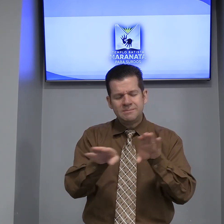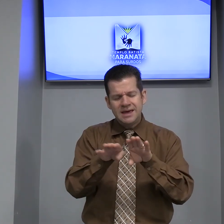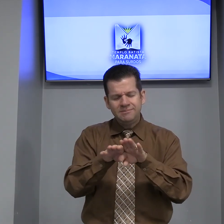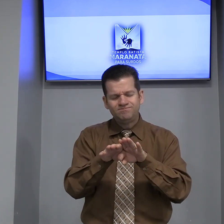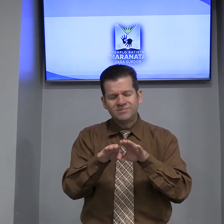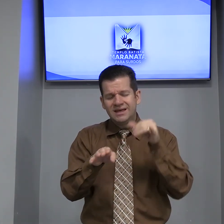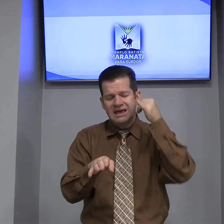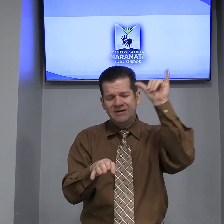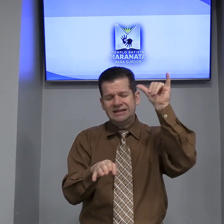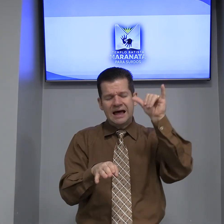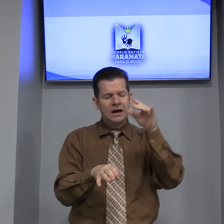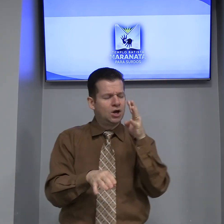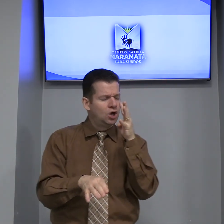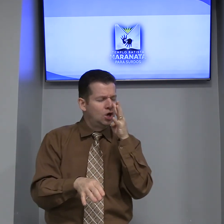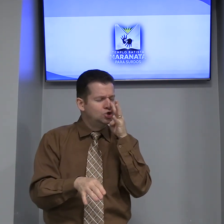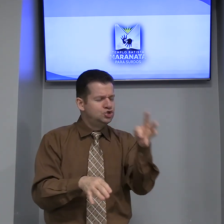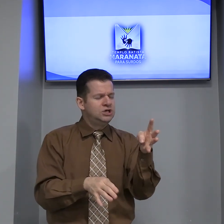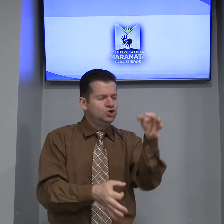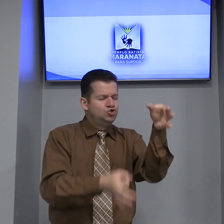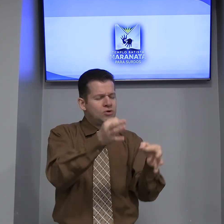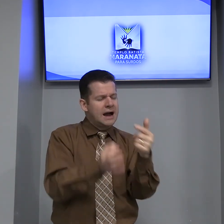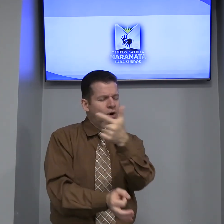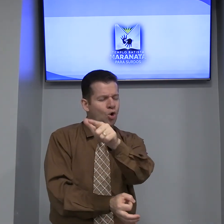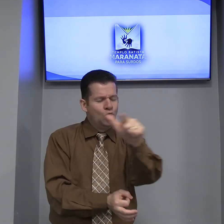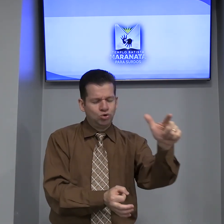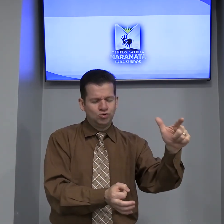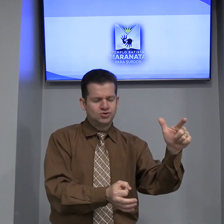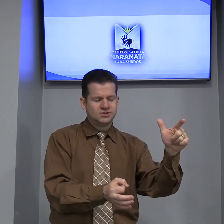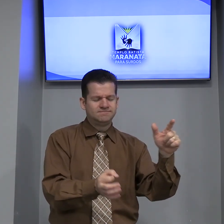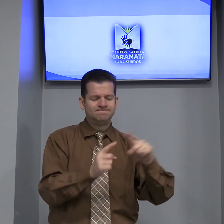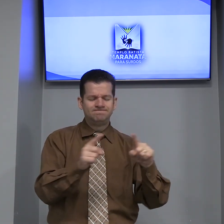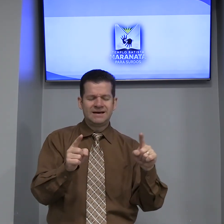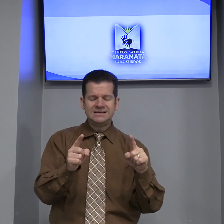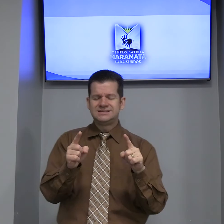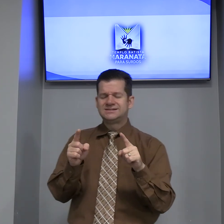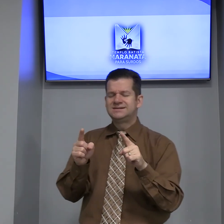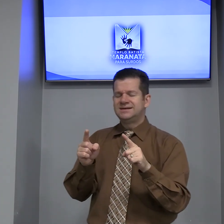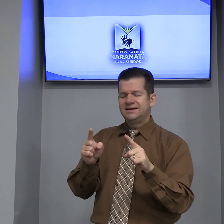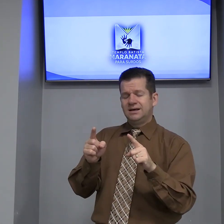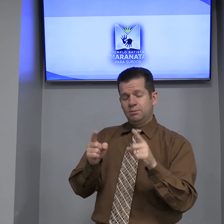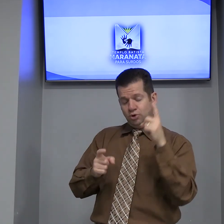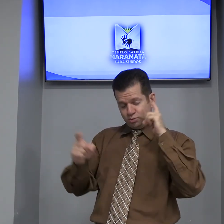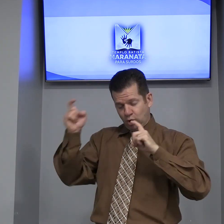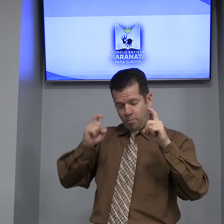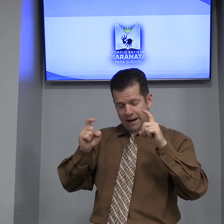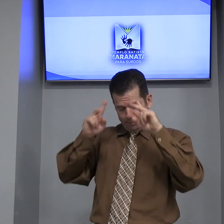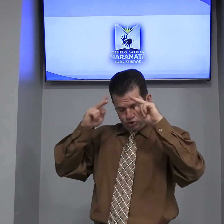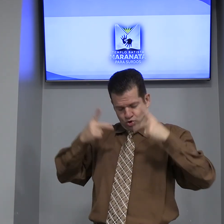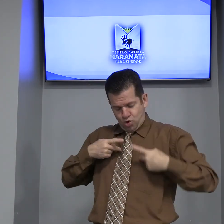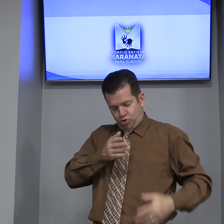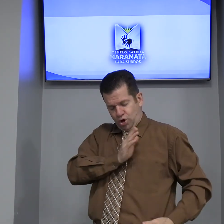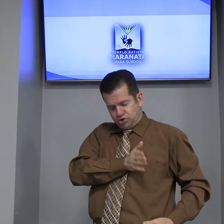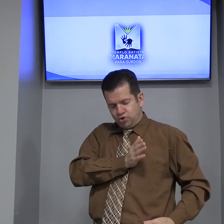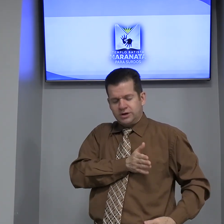também evitar de julgar outros, mas nos preocuparmos com o nosso